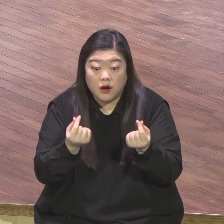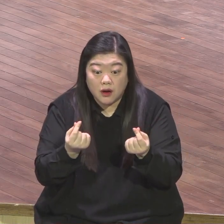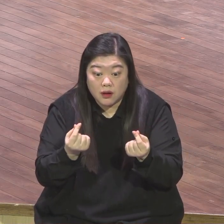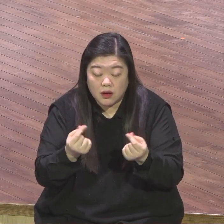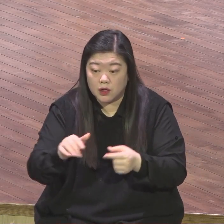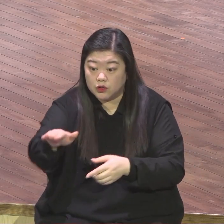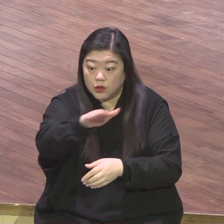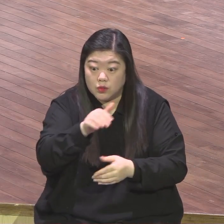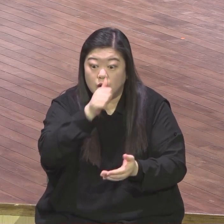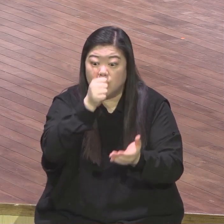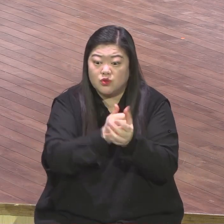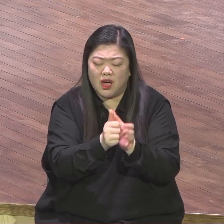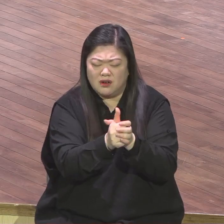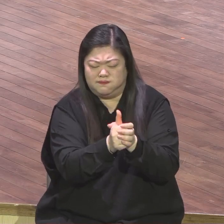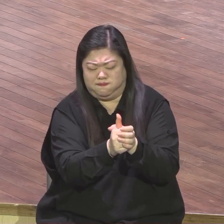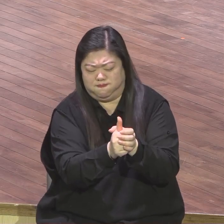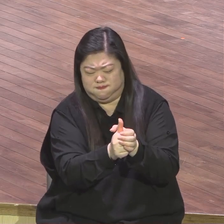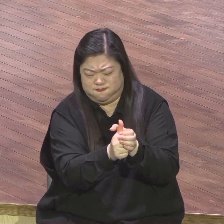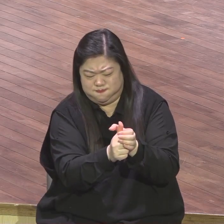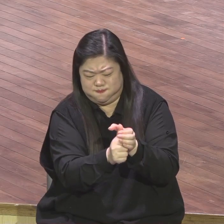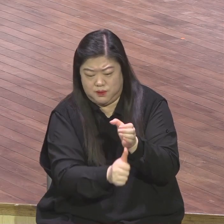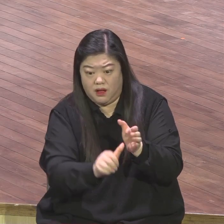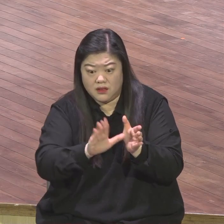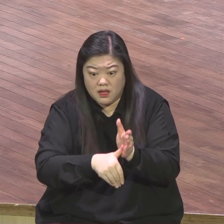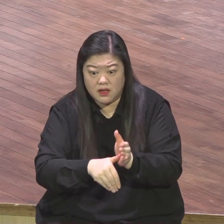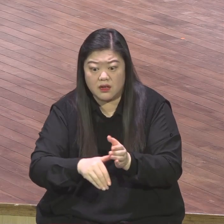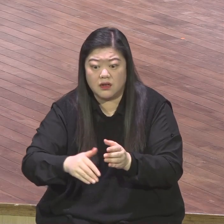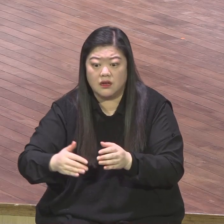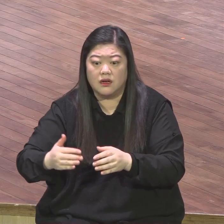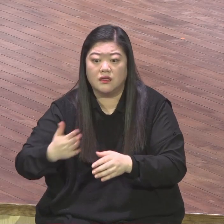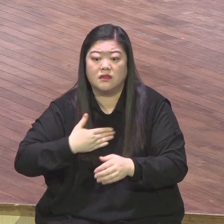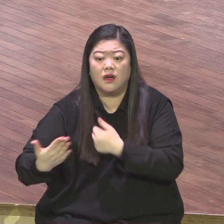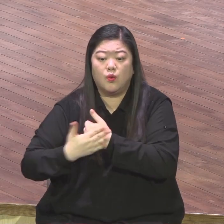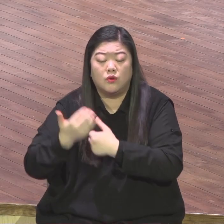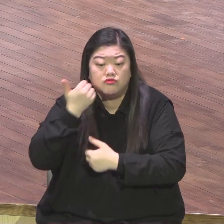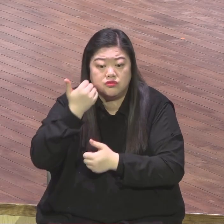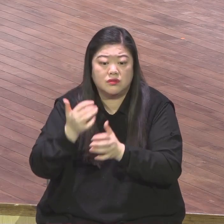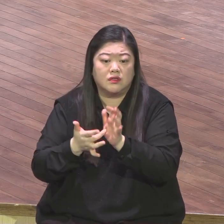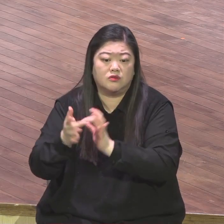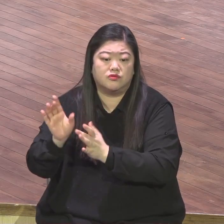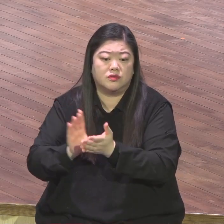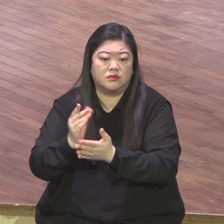빠져 들어갈 때 예수님 손을 내밀어. 손을 내미는 분이 누구냐? 예수 그리스도시라.